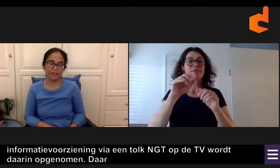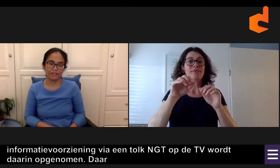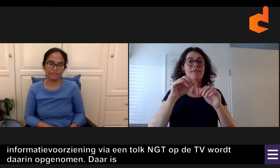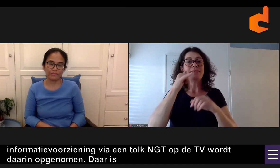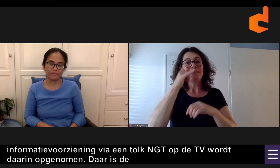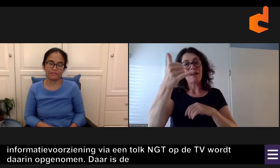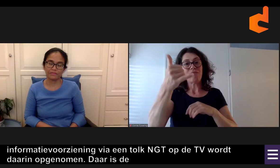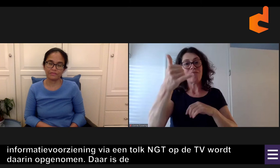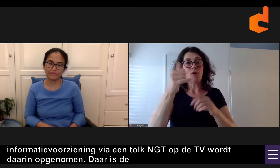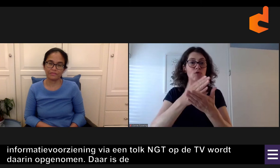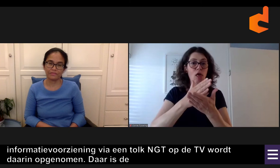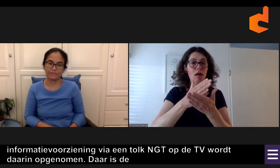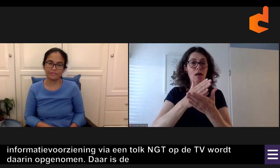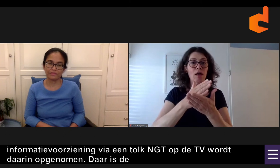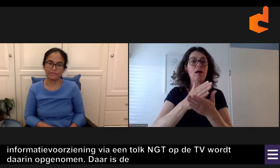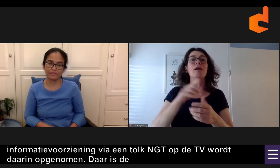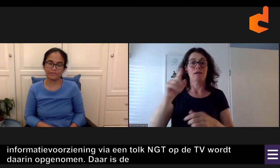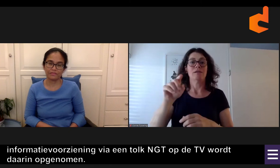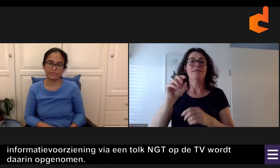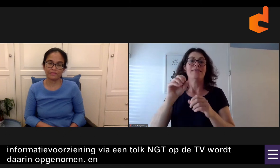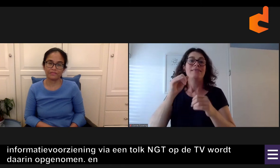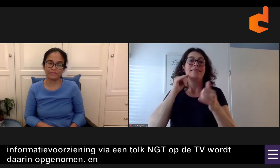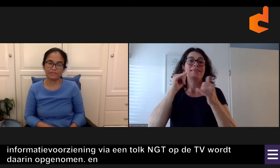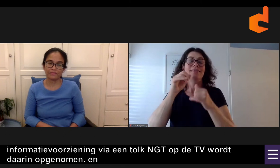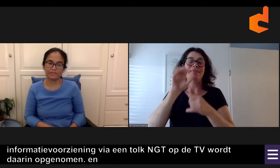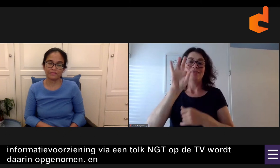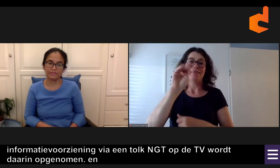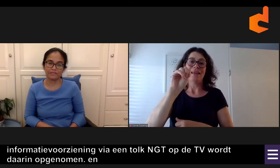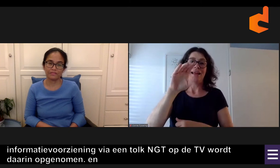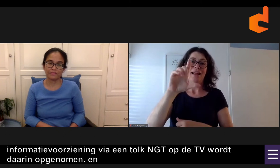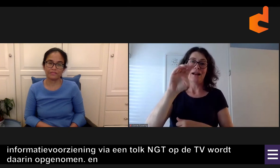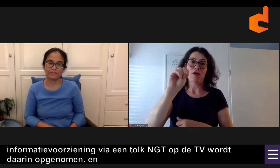nodig. En dan telefoondiensten, telefoonbemiddeling, telefoontolken,